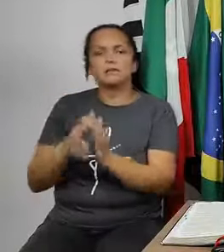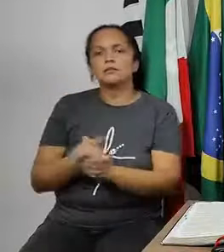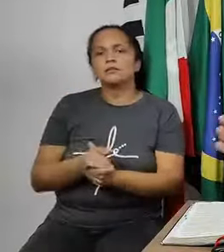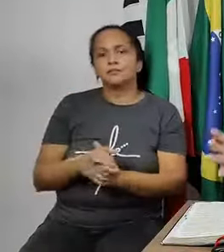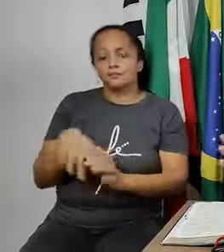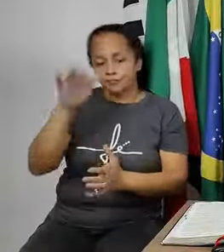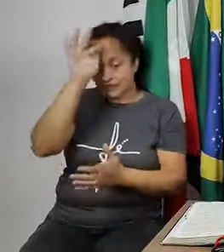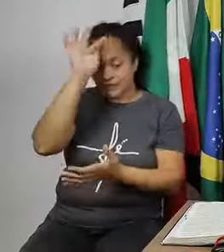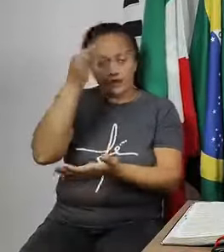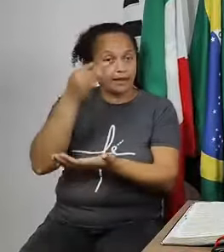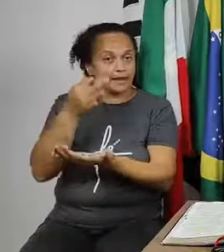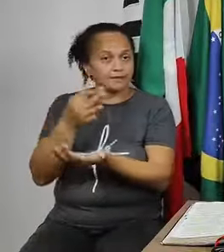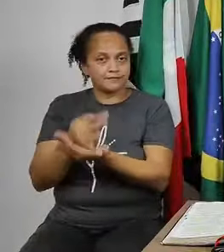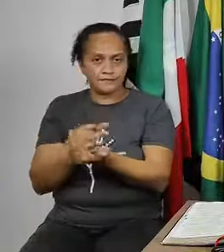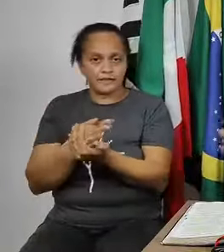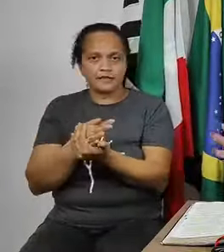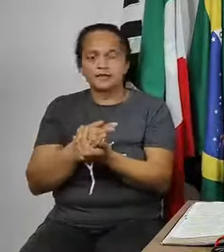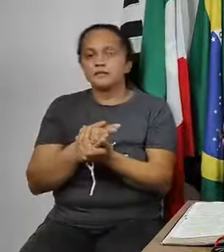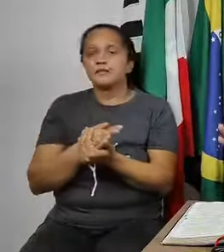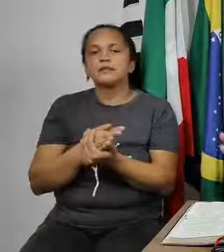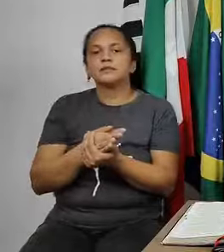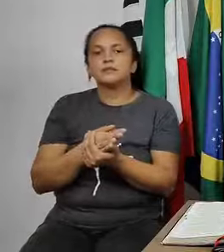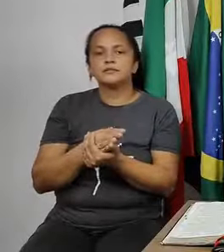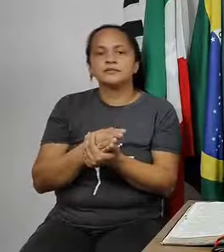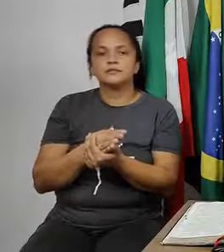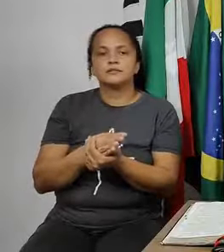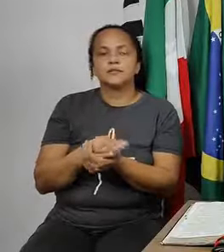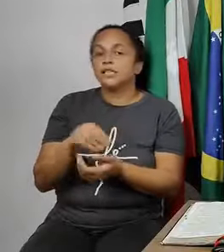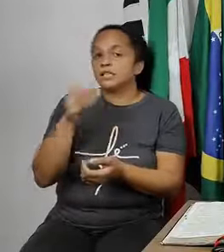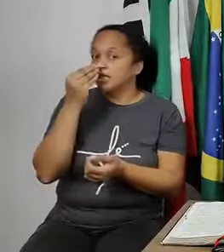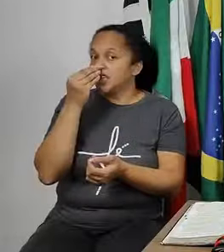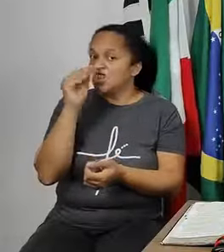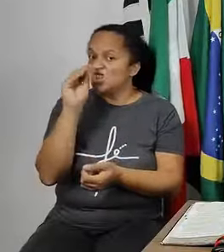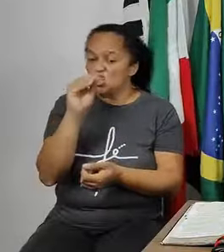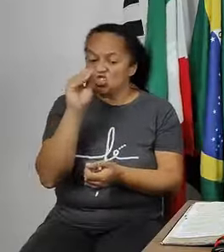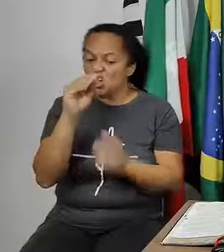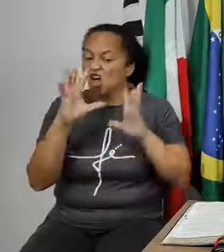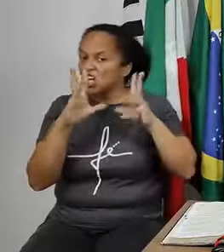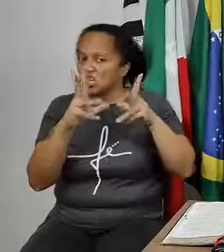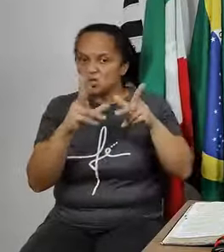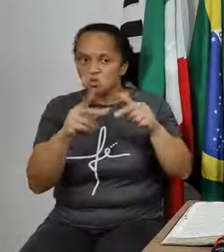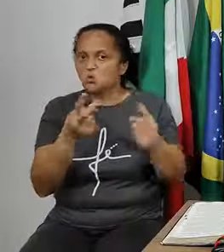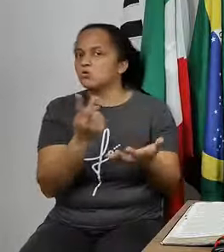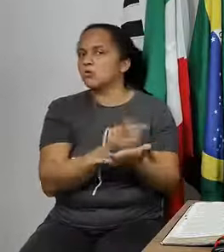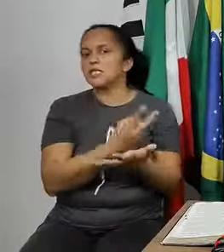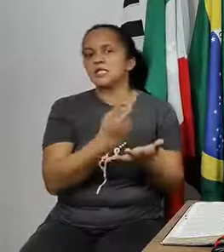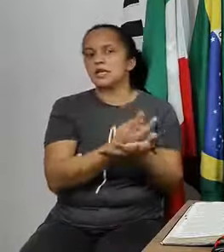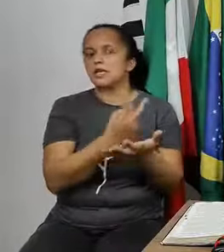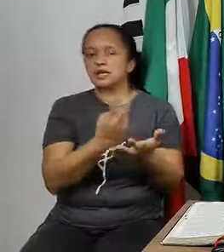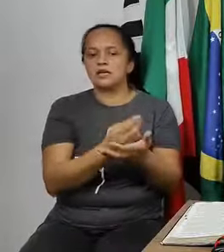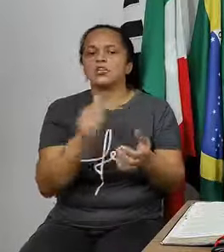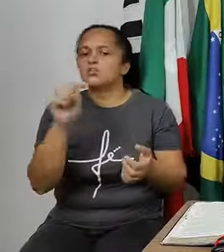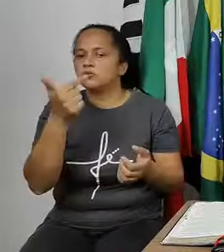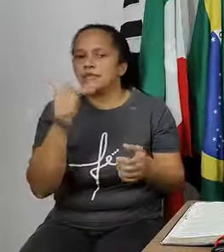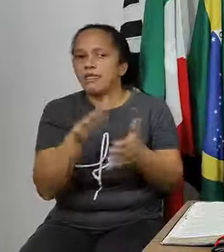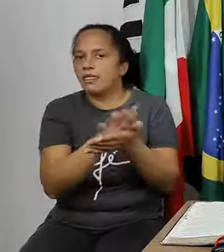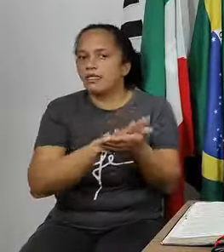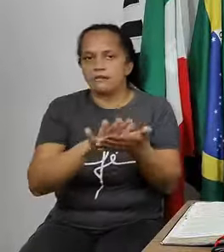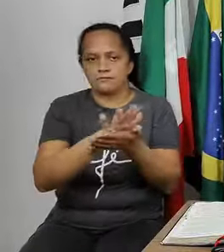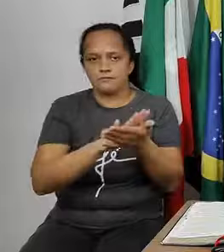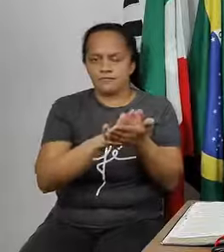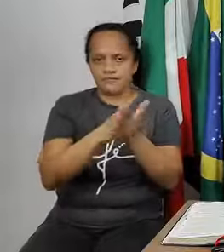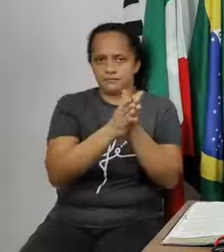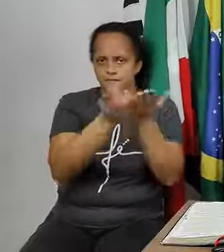fé desconsidera tudo que estiver contrário à palavra de Deus, seja sintomas,